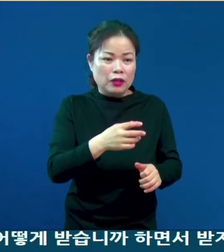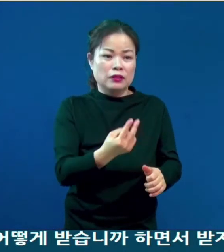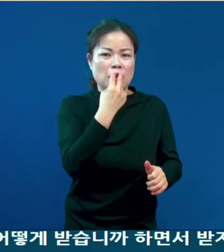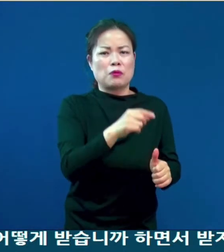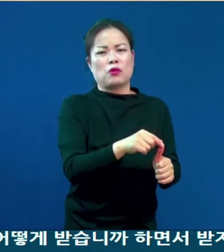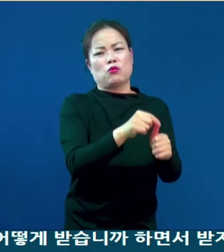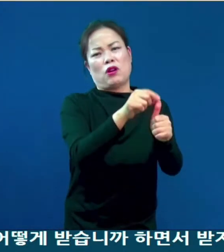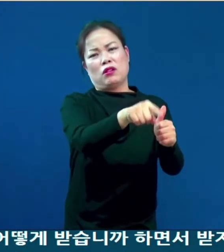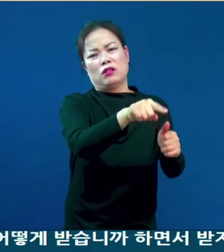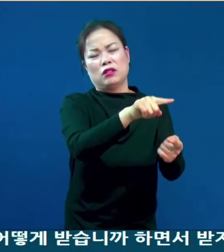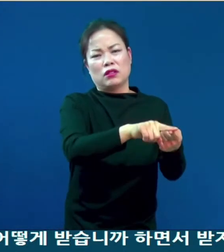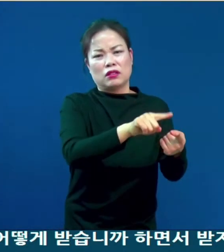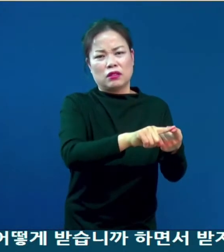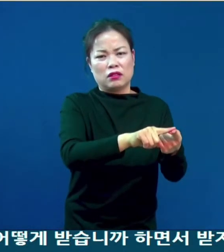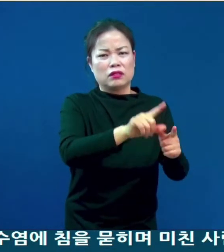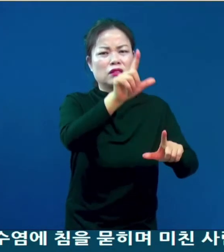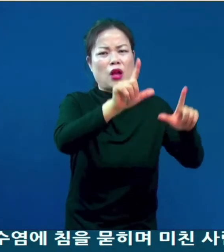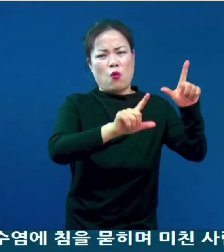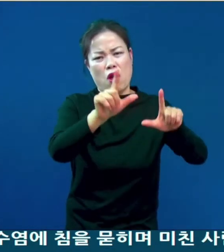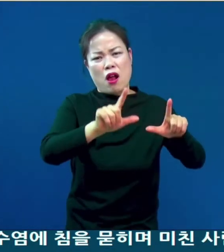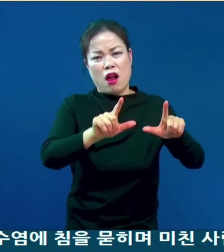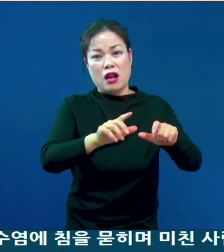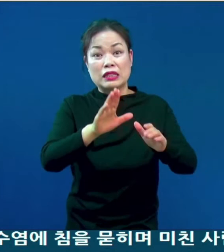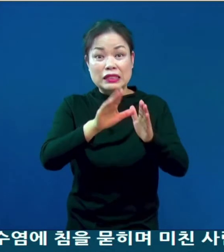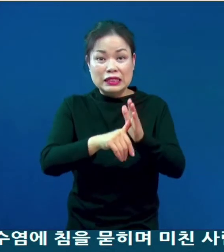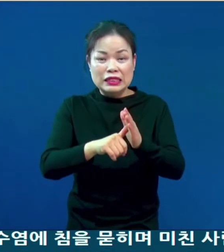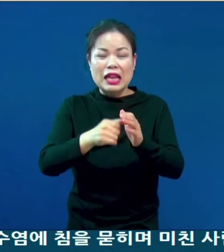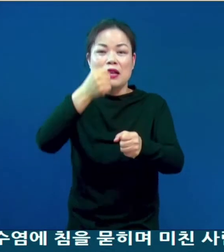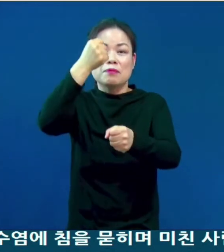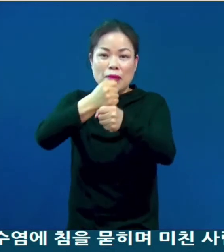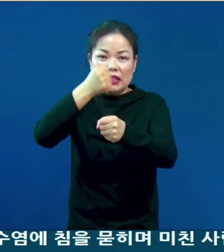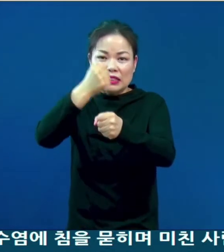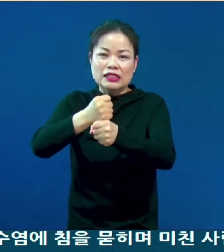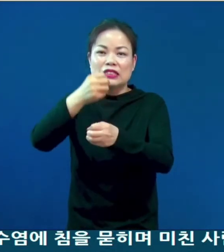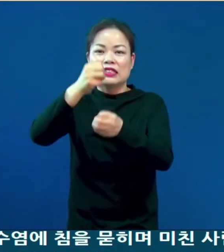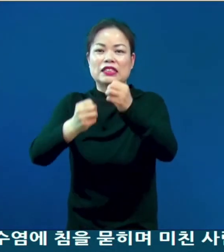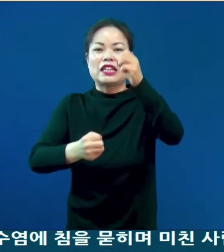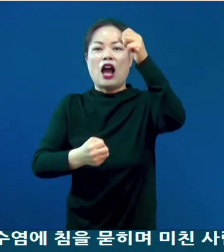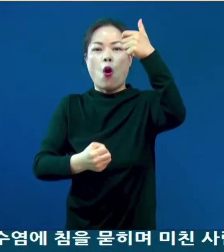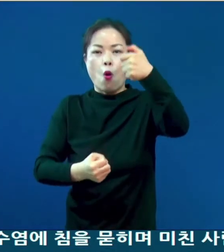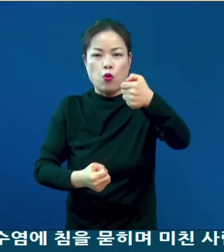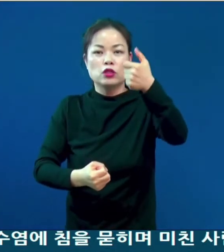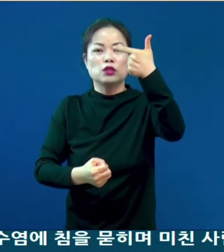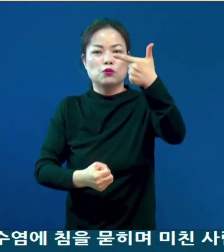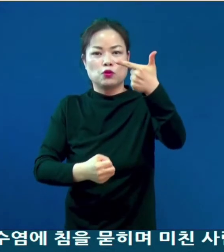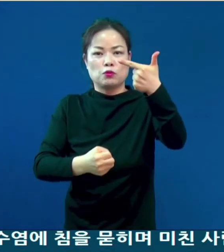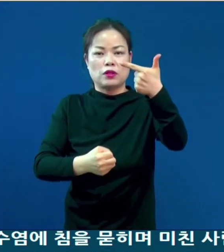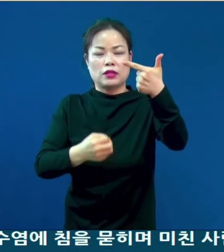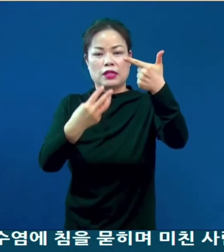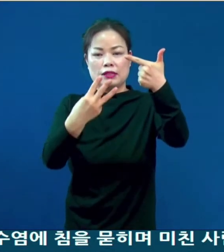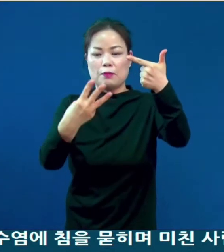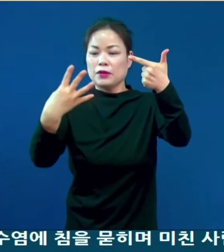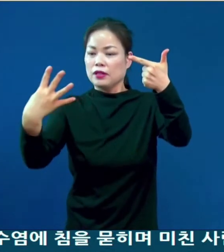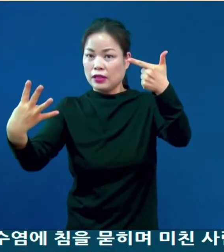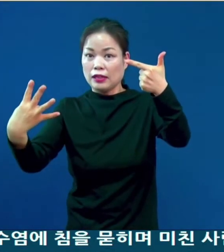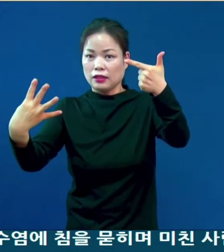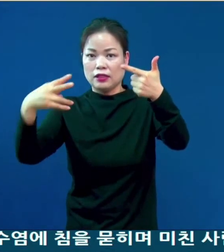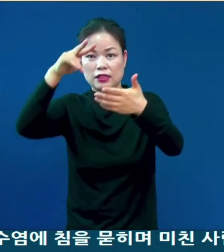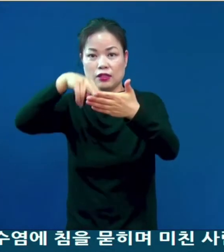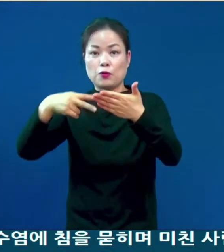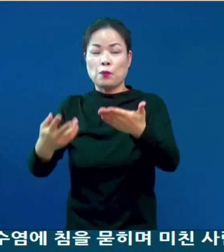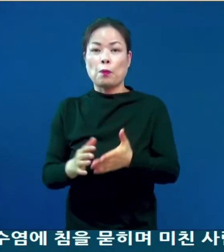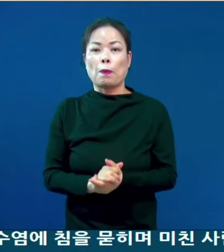비참하고 낮은 상황에 있습니까? 그때 지은 시가 바로 56편입니다. 56편 3절 4절 말씀을 제가